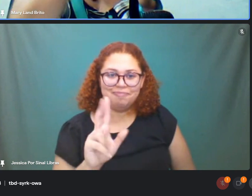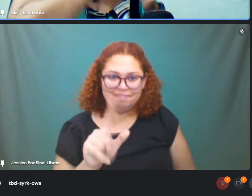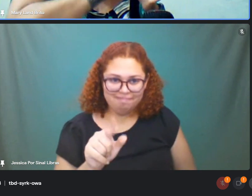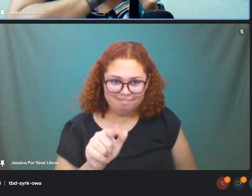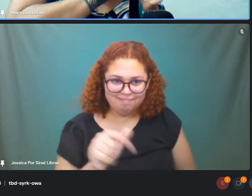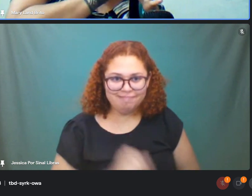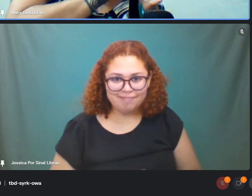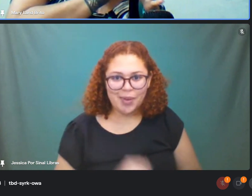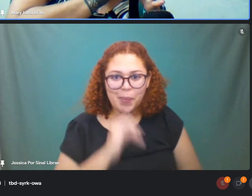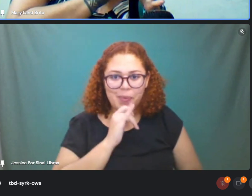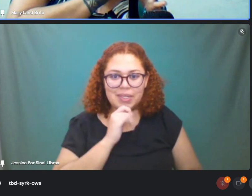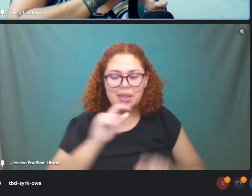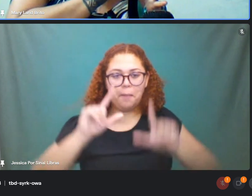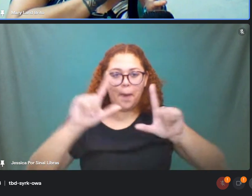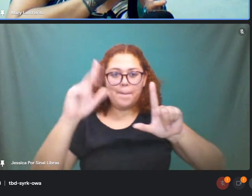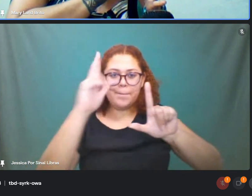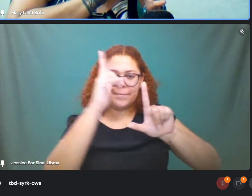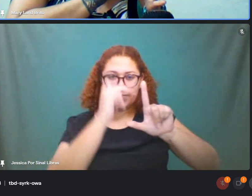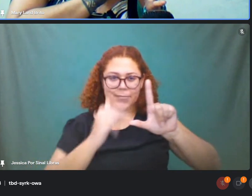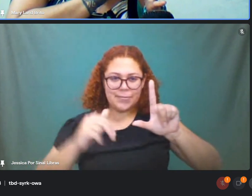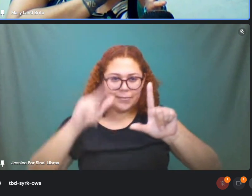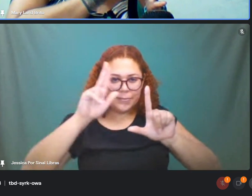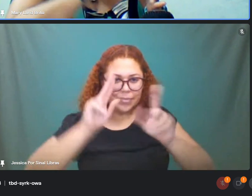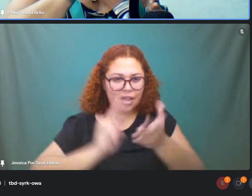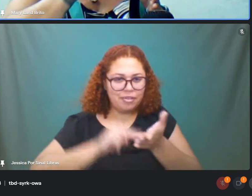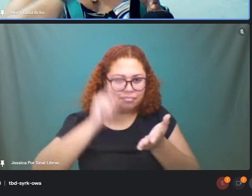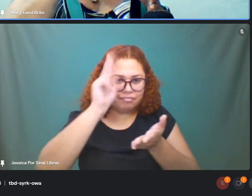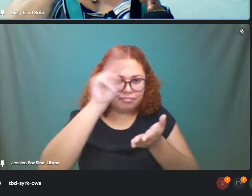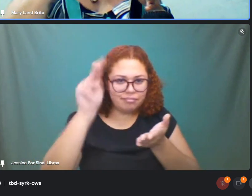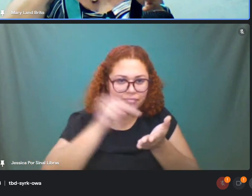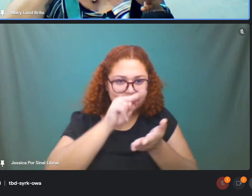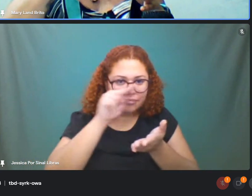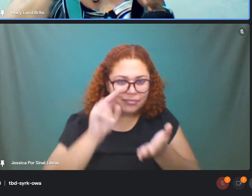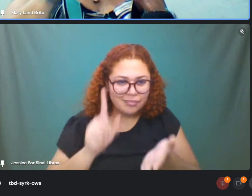alguma coisa, estava com um pincel, aí era isso, tu...